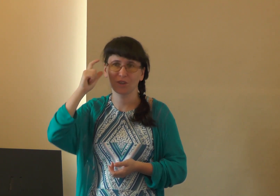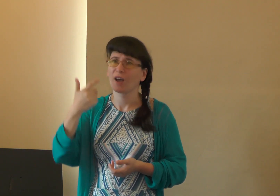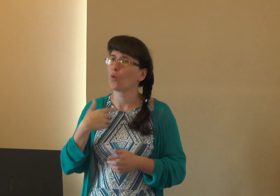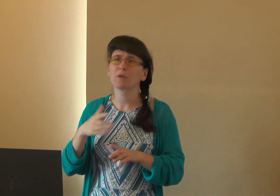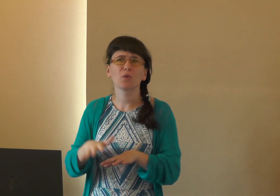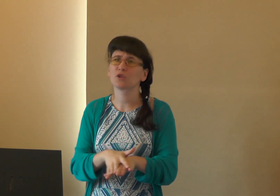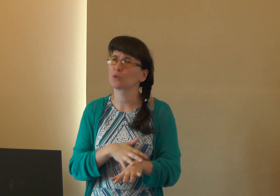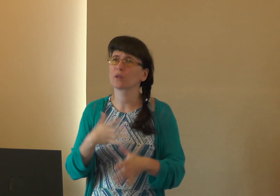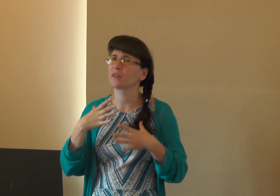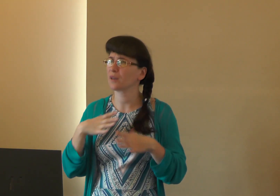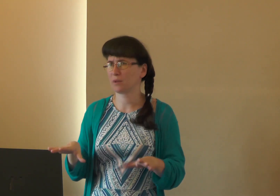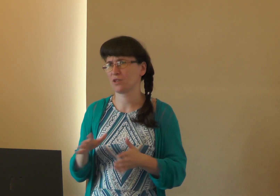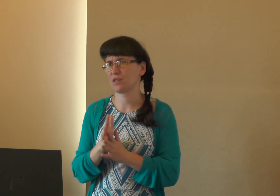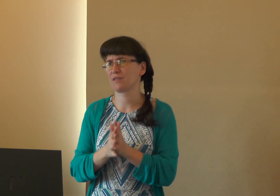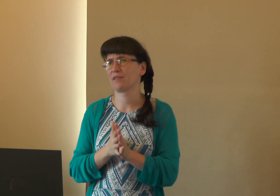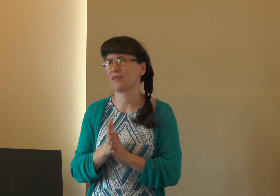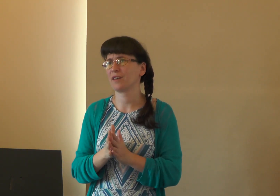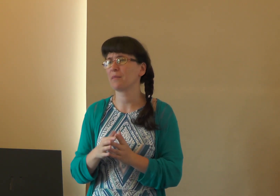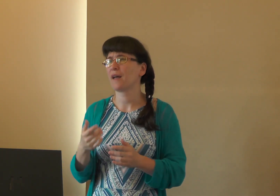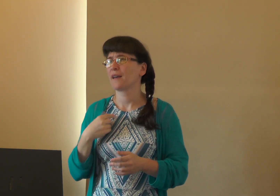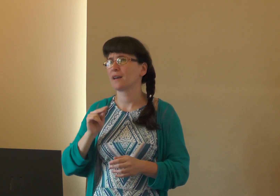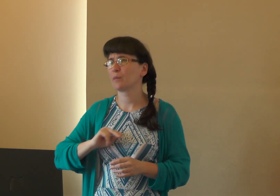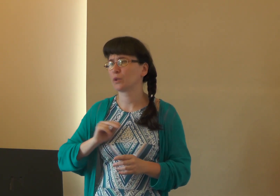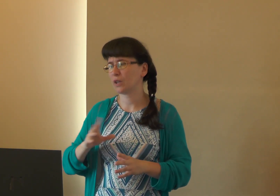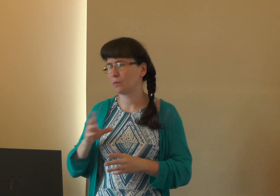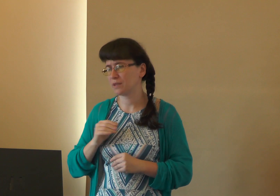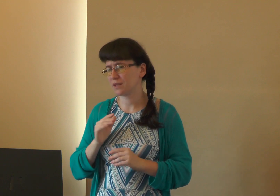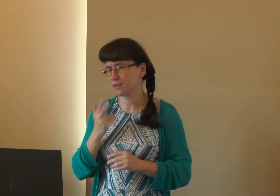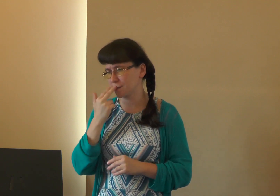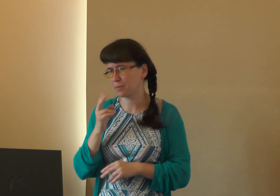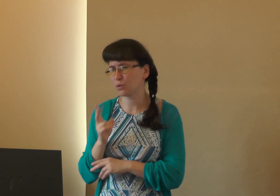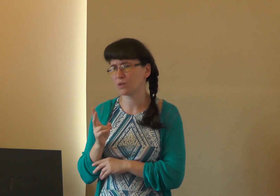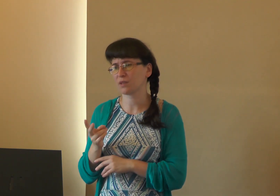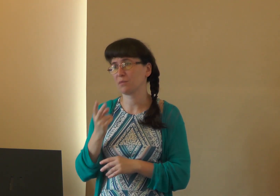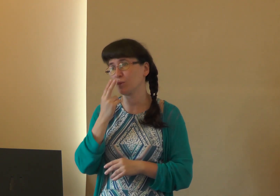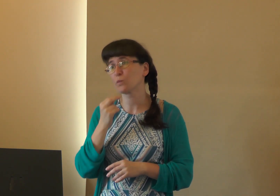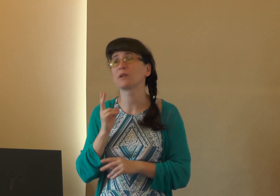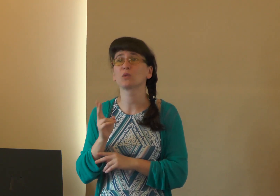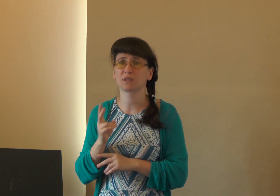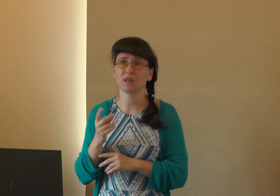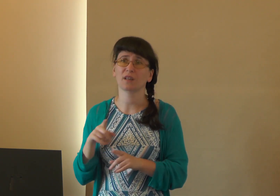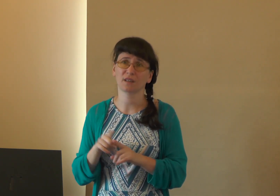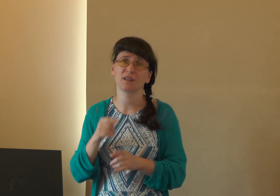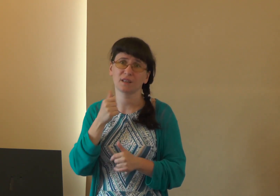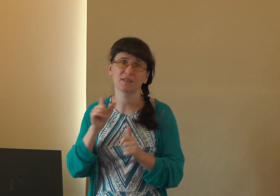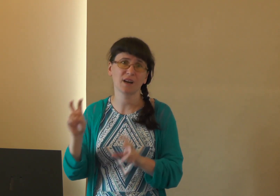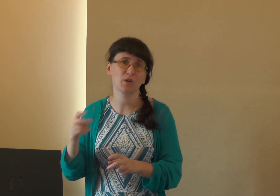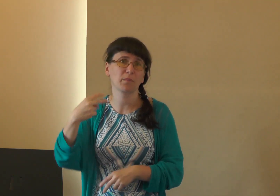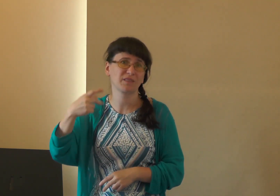Очки. У меня очень долго не было жестовое имя. Я работала вместе с подростками. Ну, подростки я так их называю. Им по